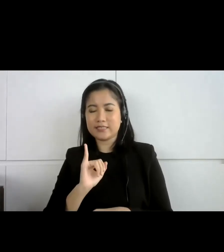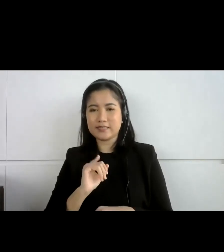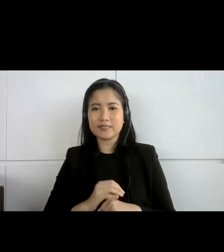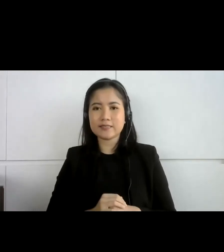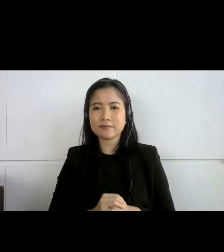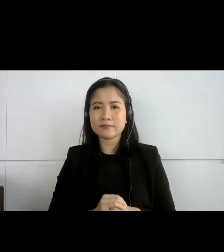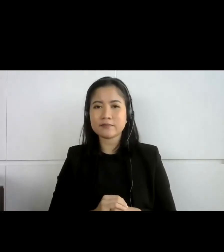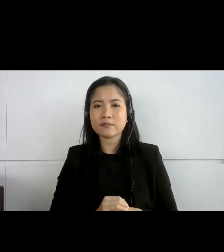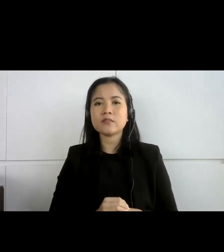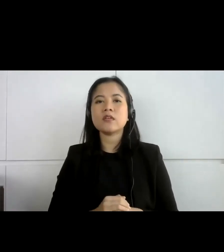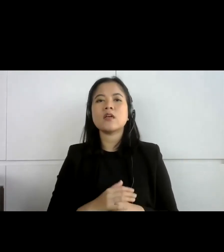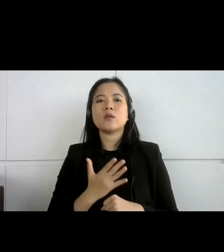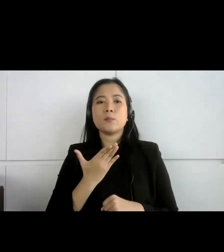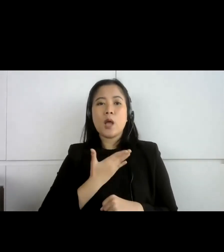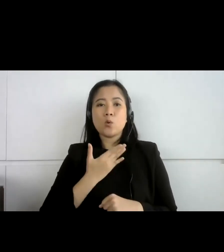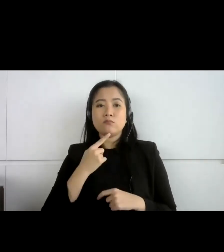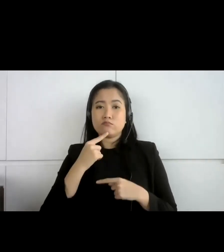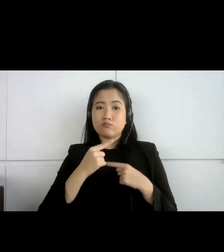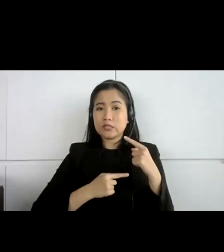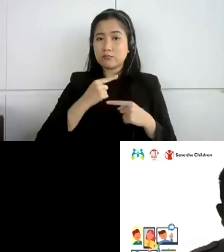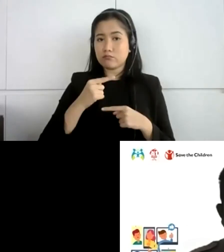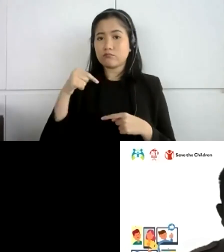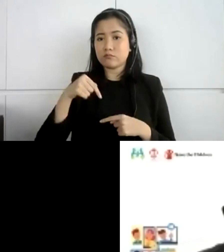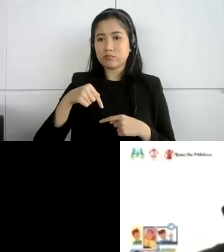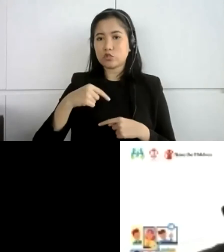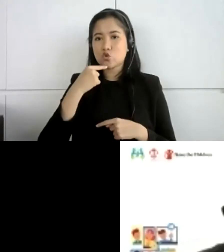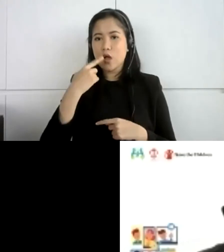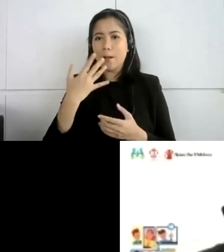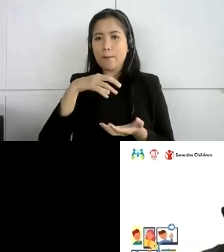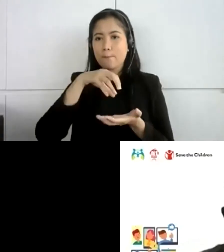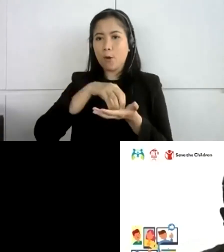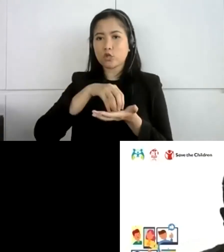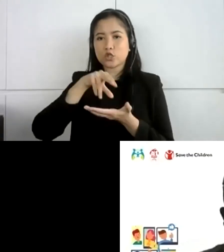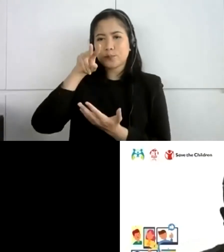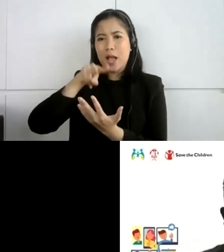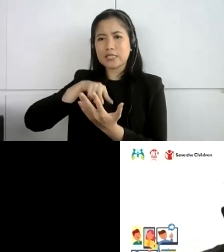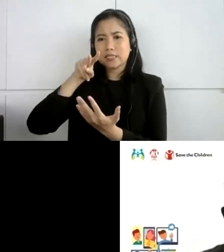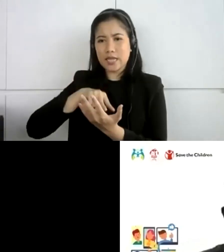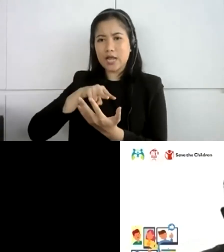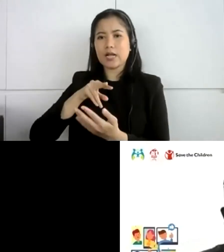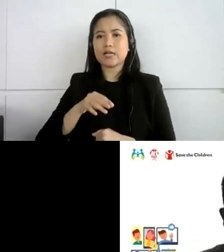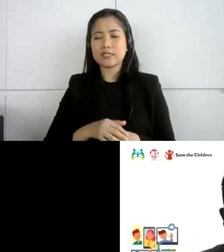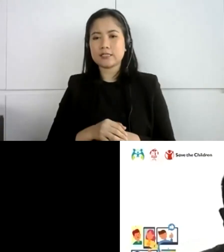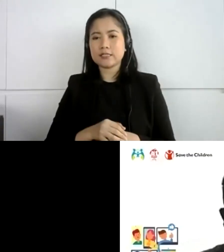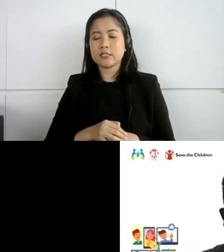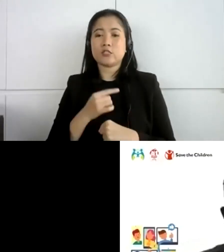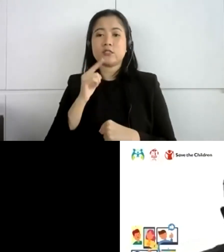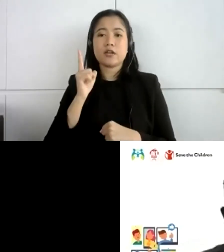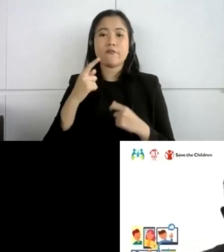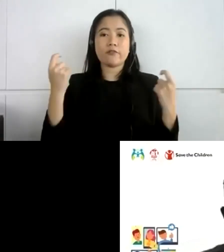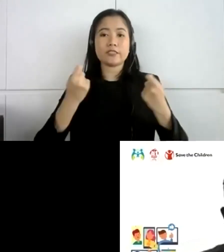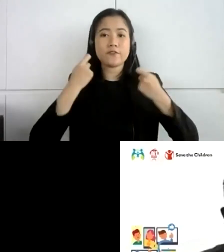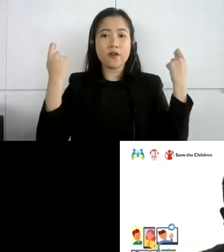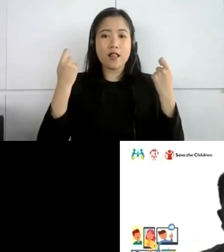untuk sharing kepada kita siang hari ini mengenai keberadaan pos baca dan penyelenggaraan festival literasi oleh